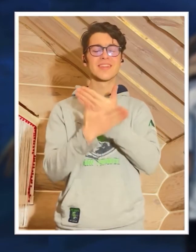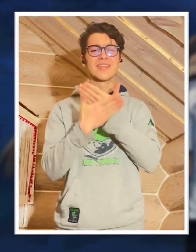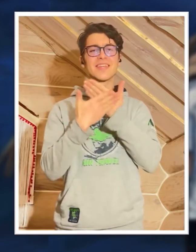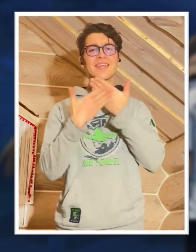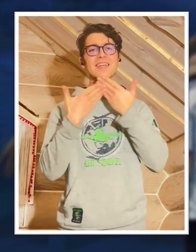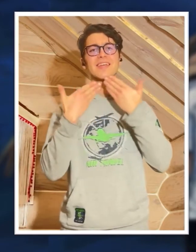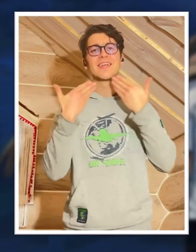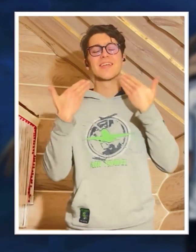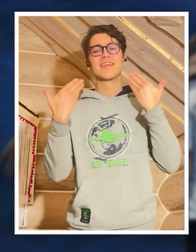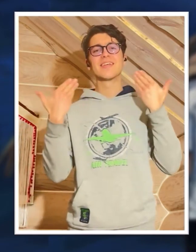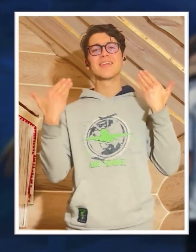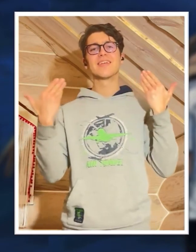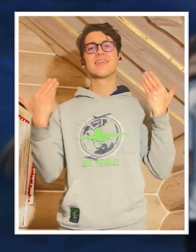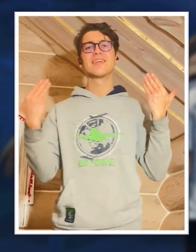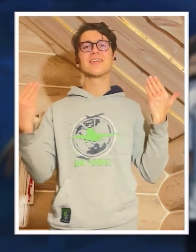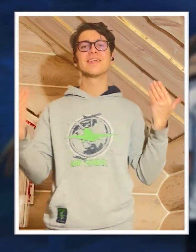больше